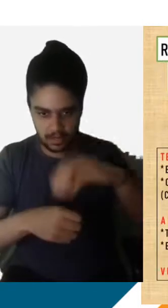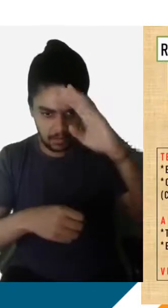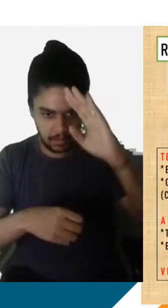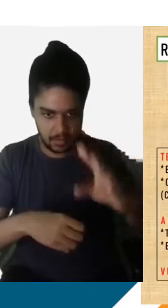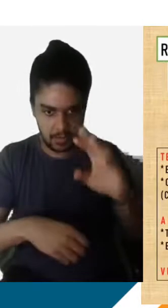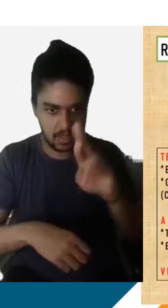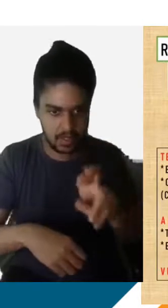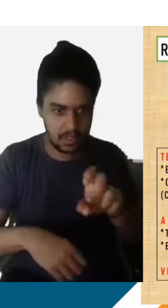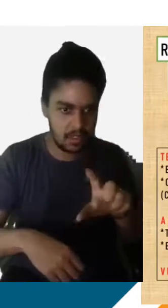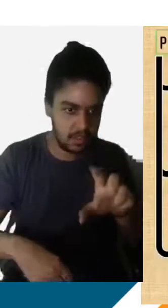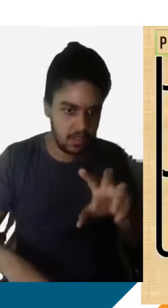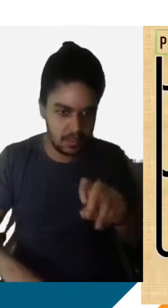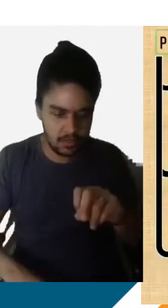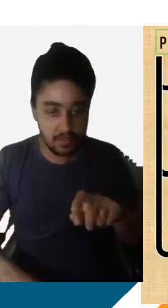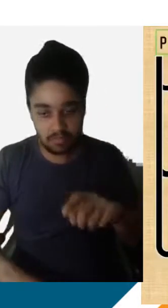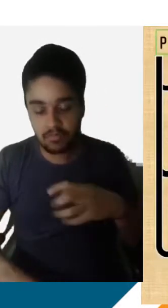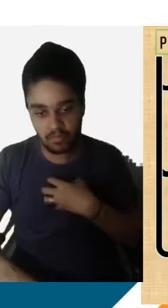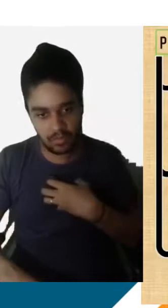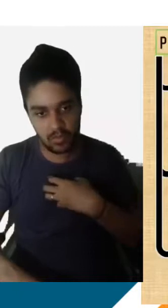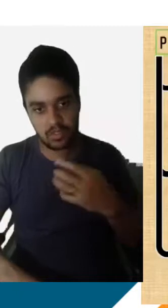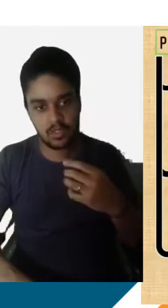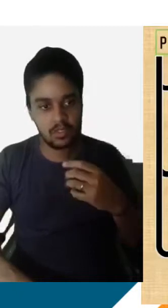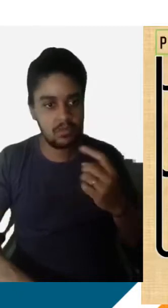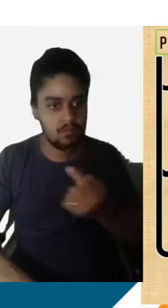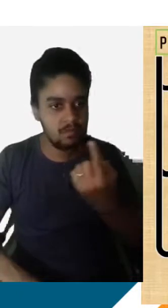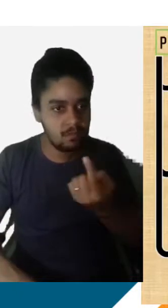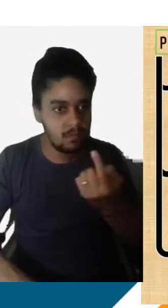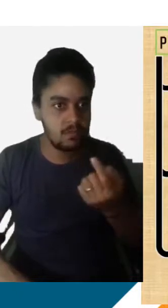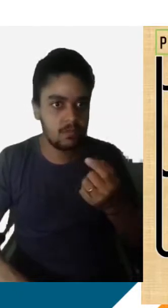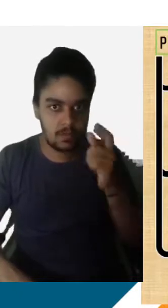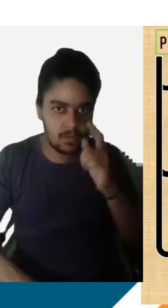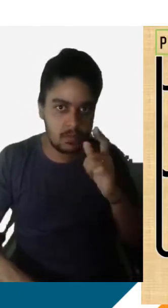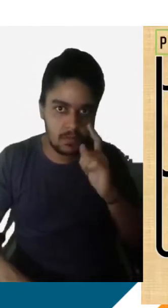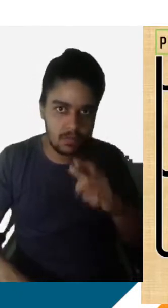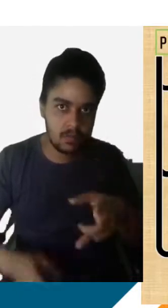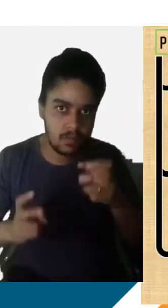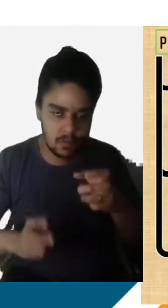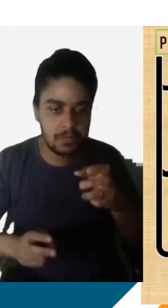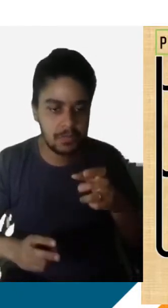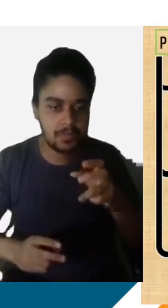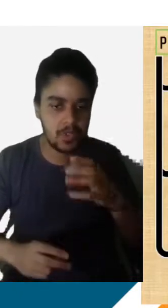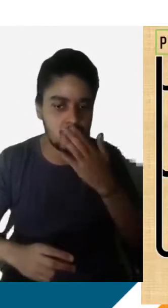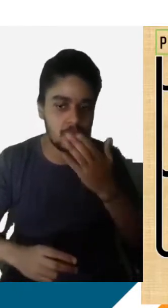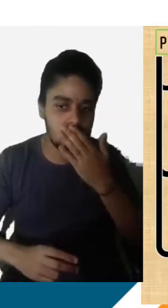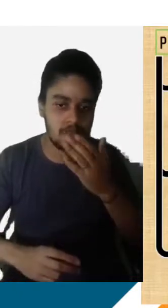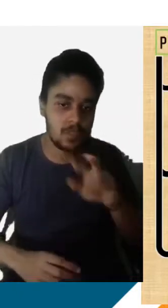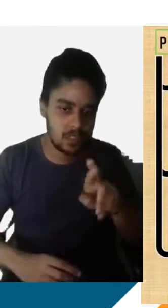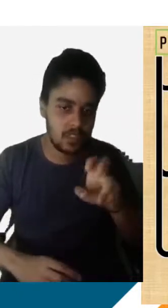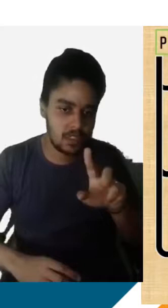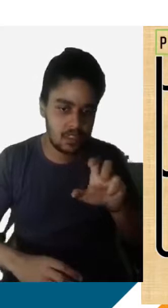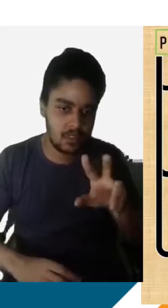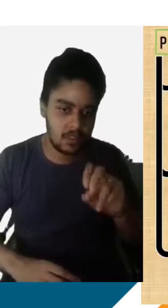nos principais relevos. Nesse sentido, podemos conceber os principais tipos de relevo, formas